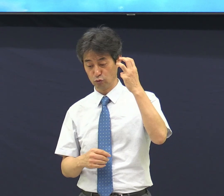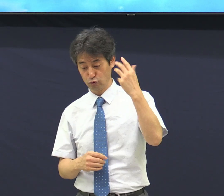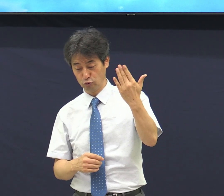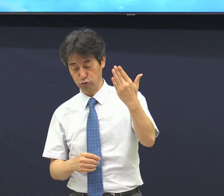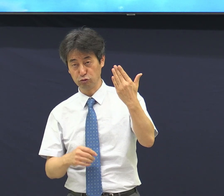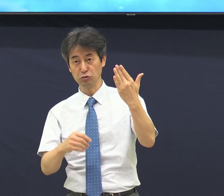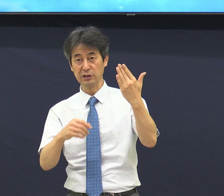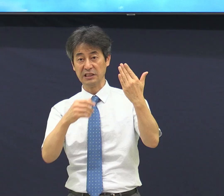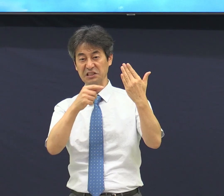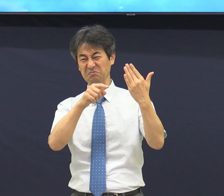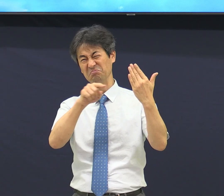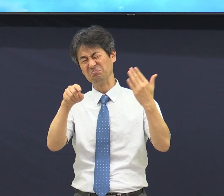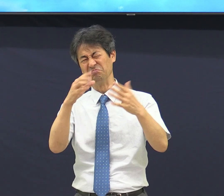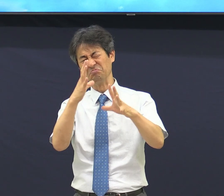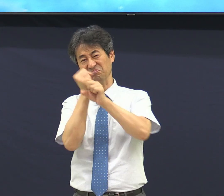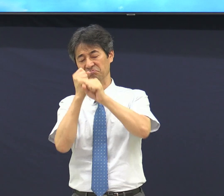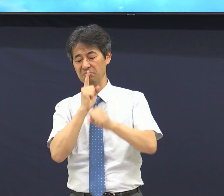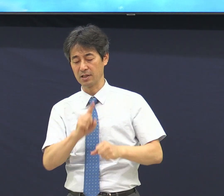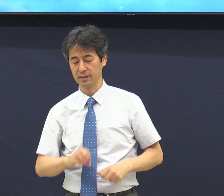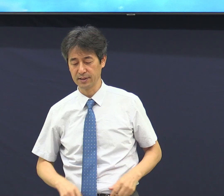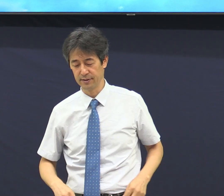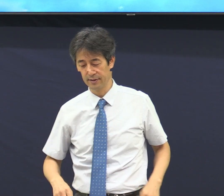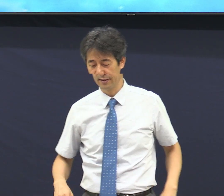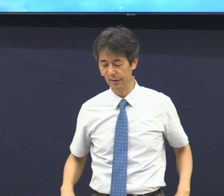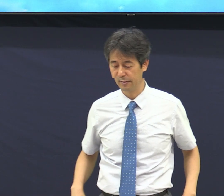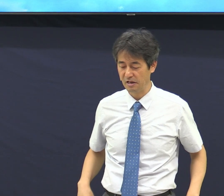시편 139편 내 말씀을 보면